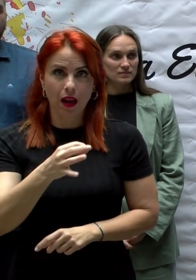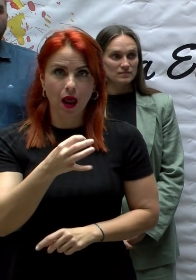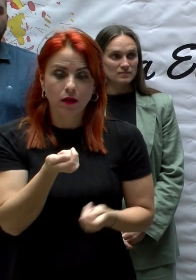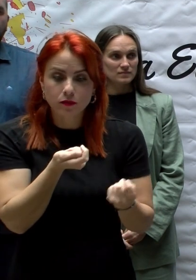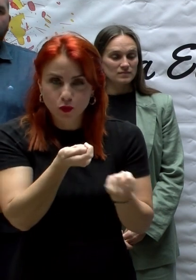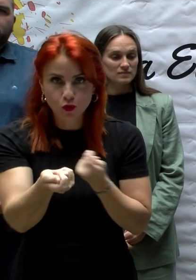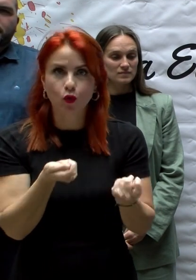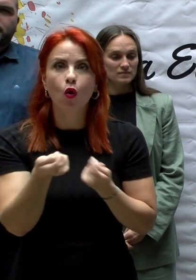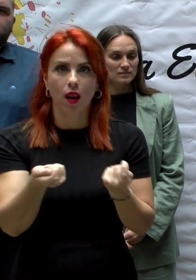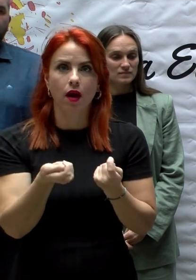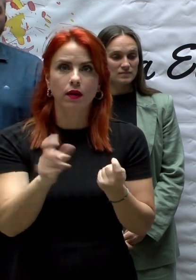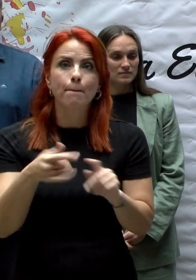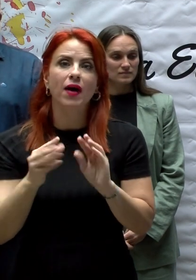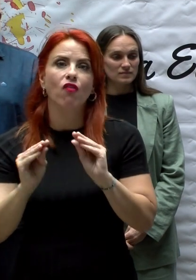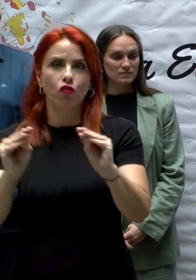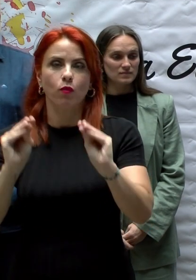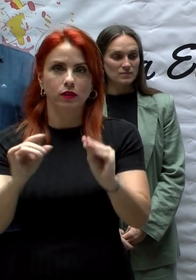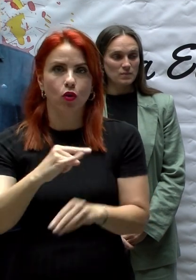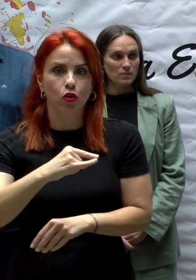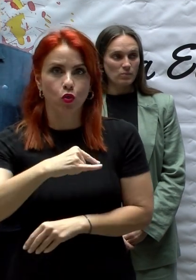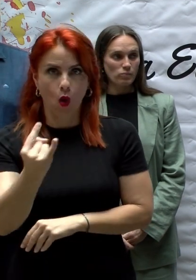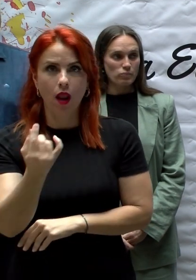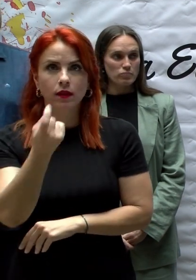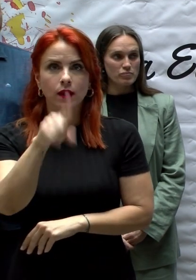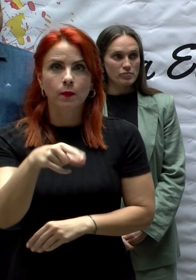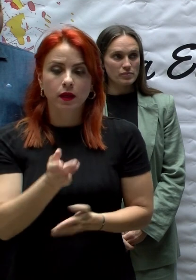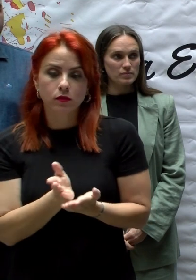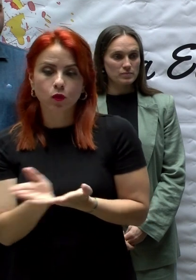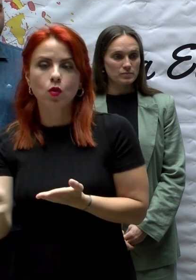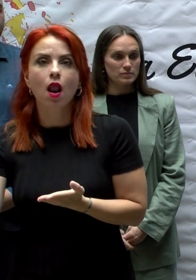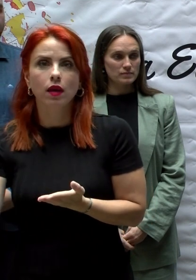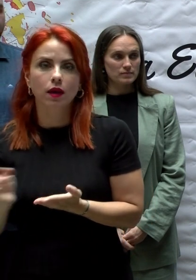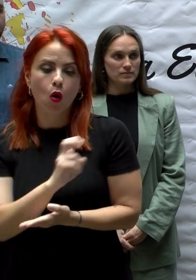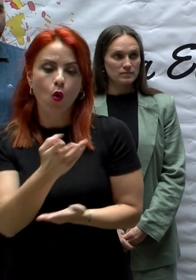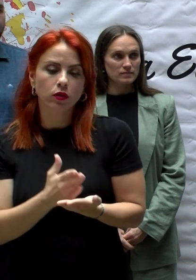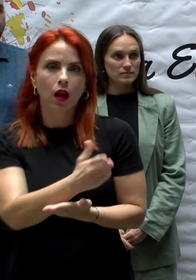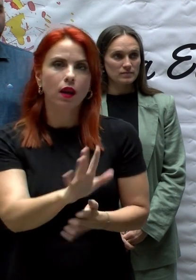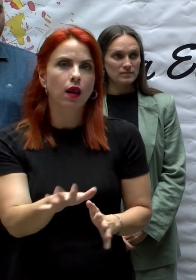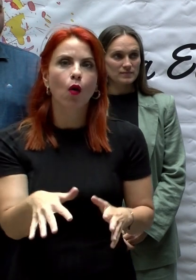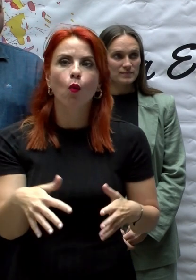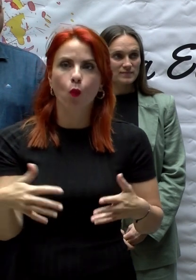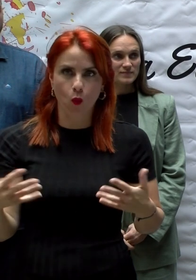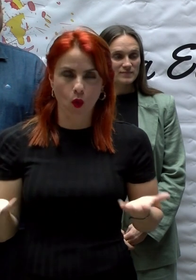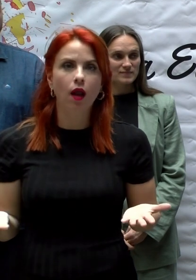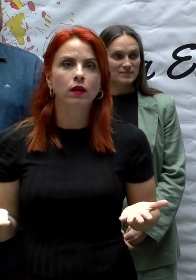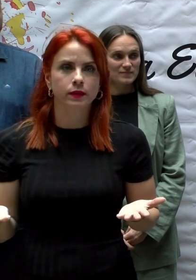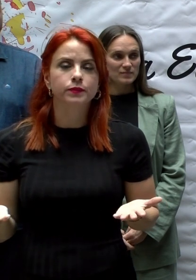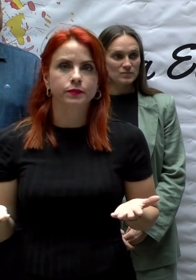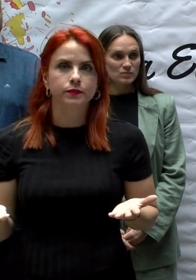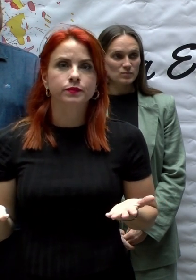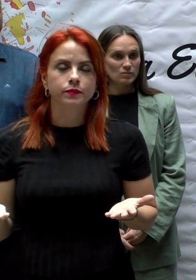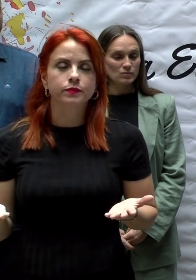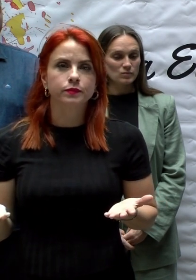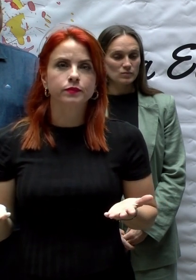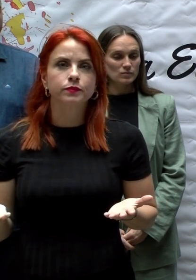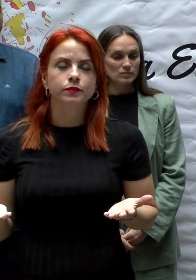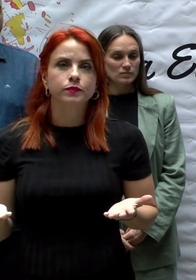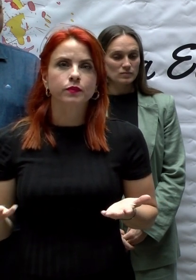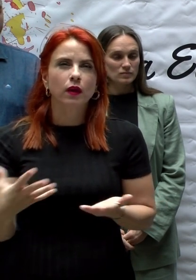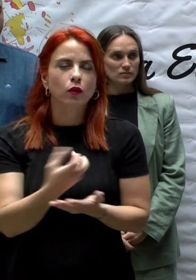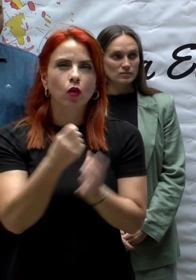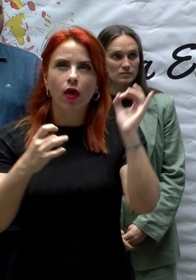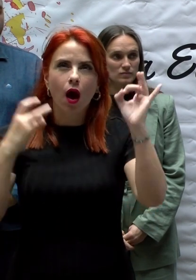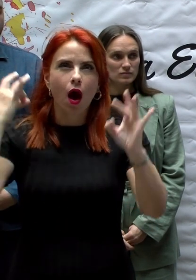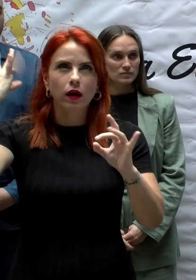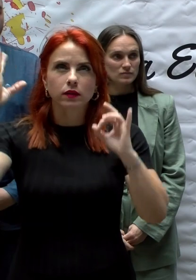dual. Pues en ese marco, esa es una línea. La siguiente es poner en marcha todas aquellas actividades